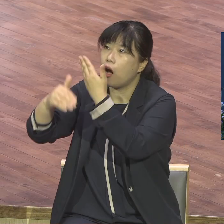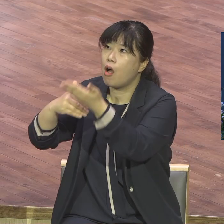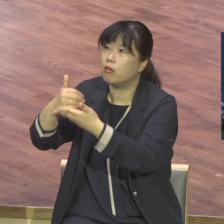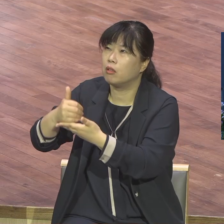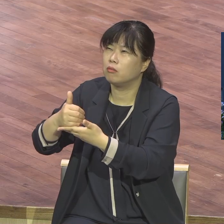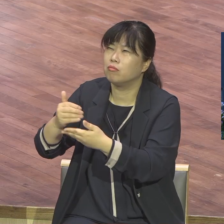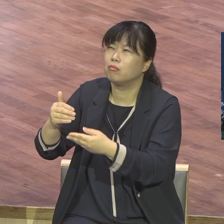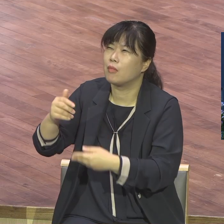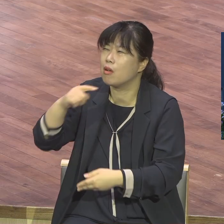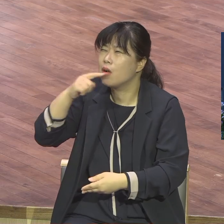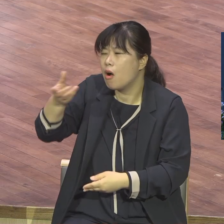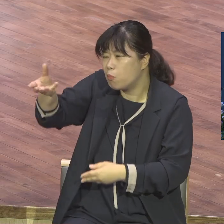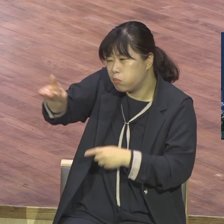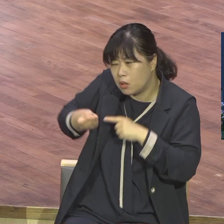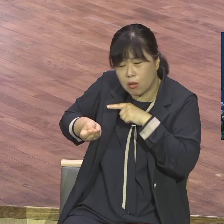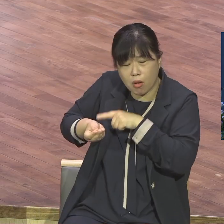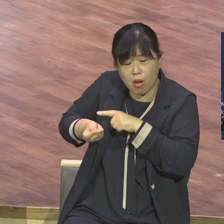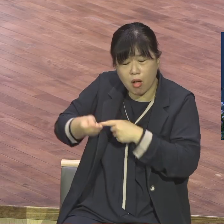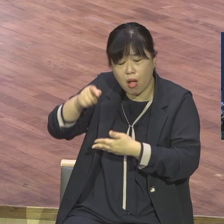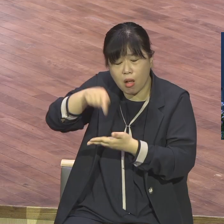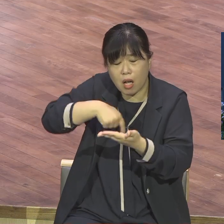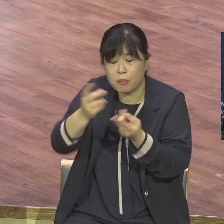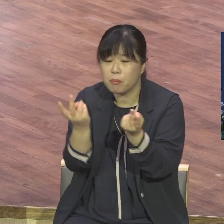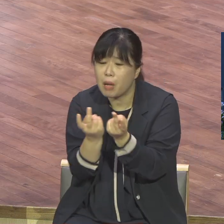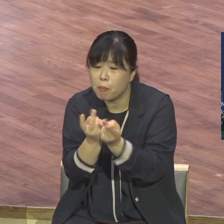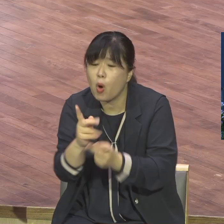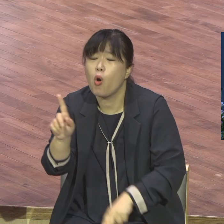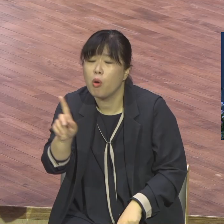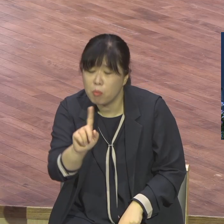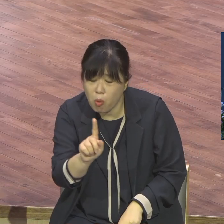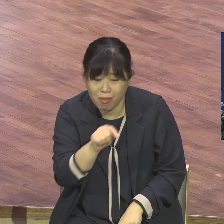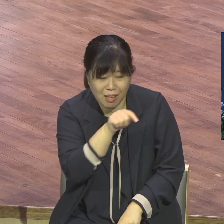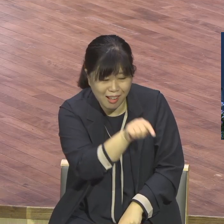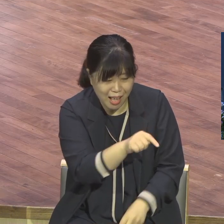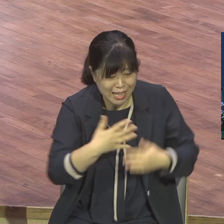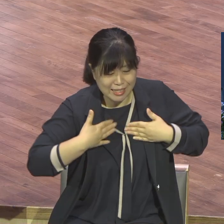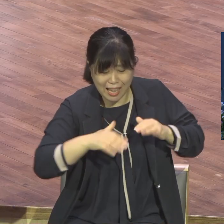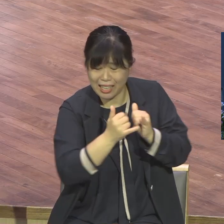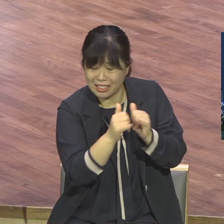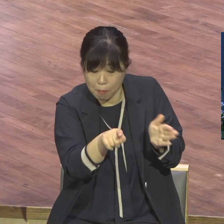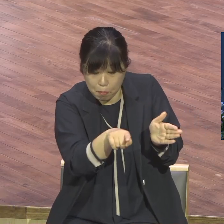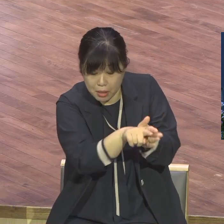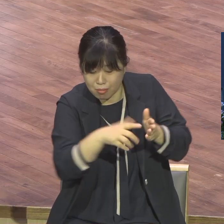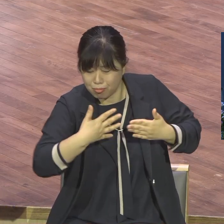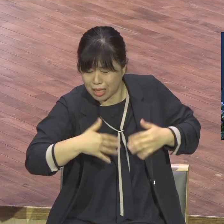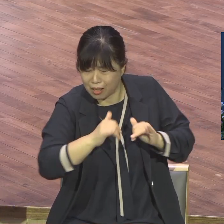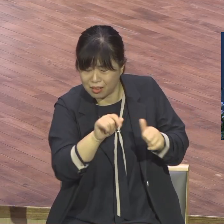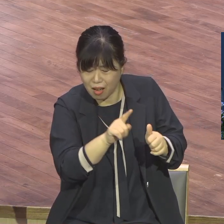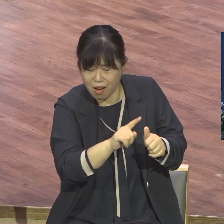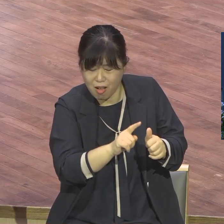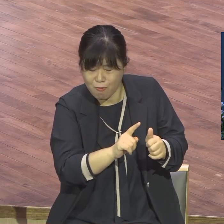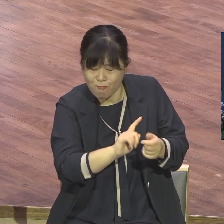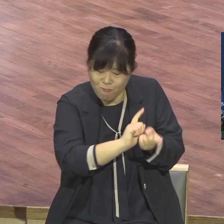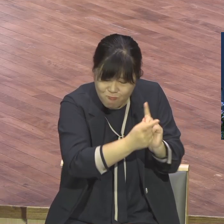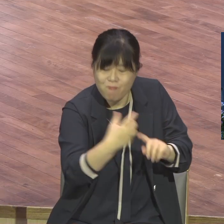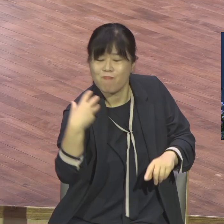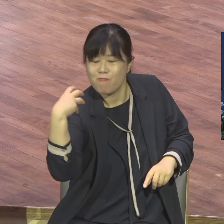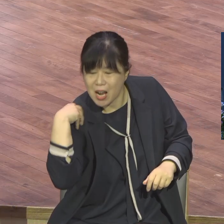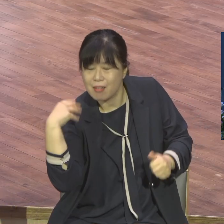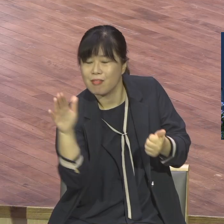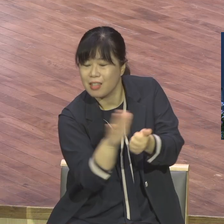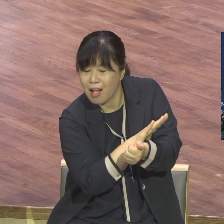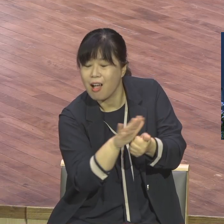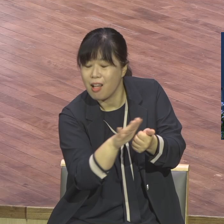때문에 그 빚을 내가 갚는다라는 의미로 사랑의 빚진 자의 의식을 가지고 연약한 자를 뭐요? 책임지라고